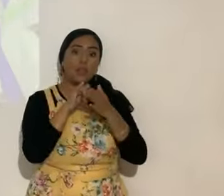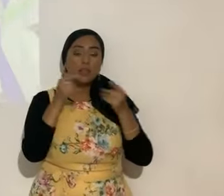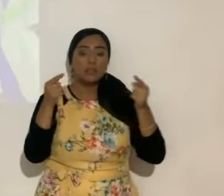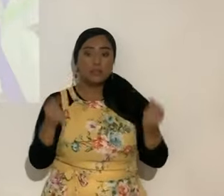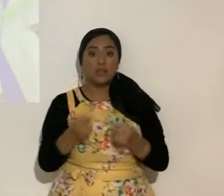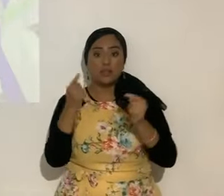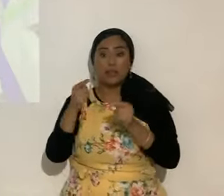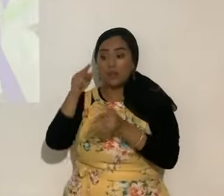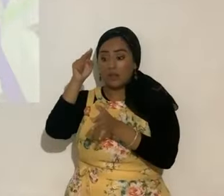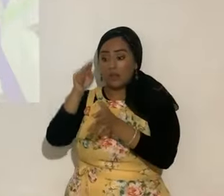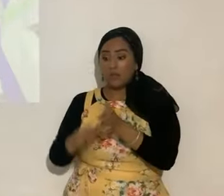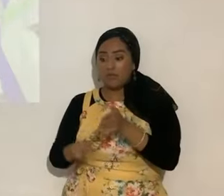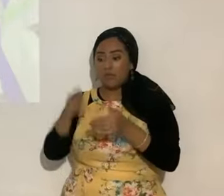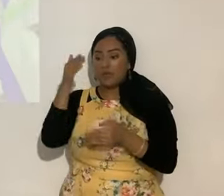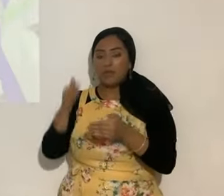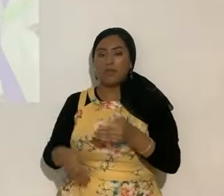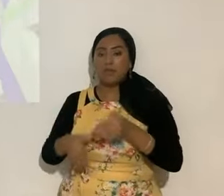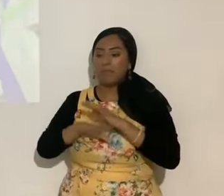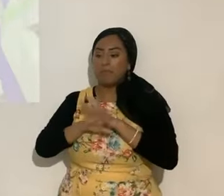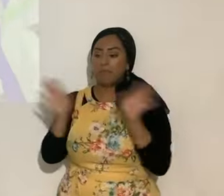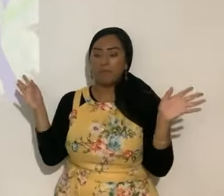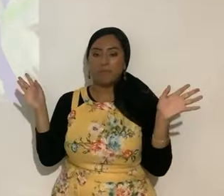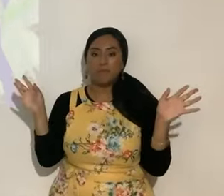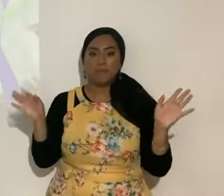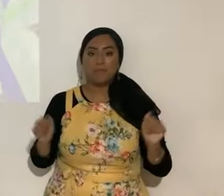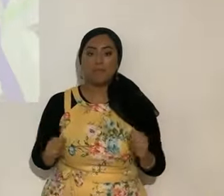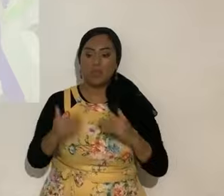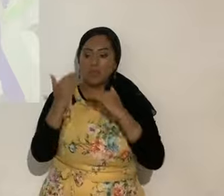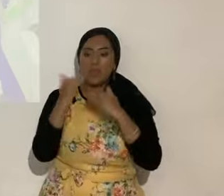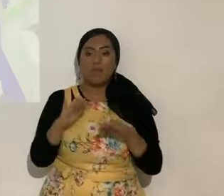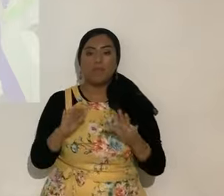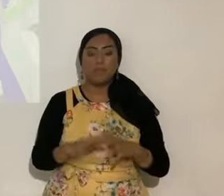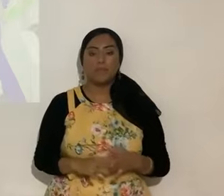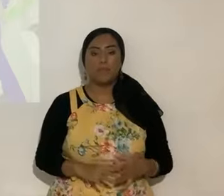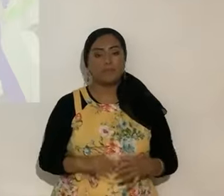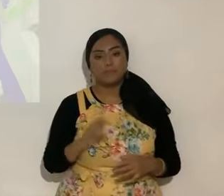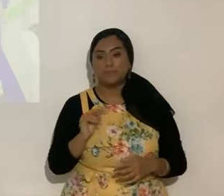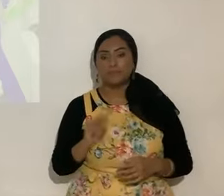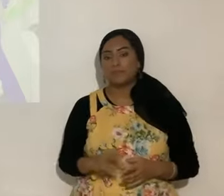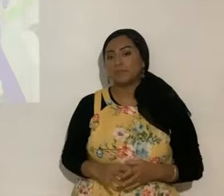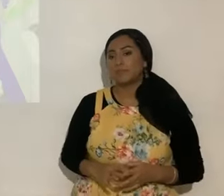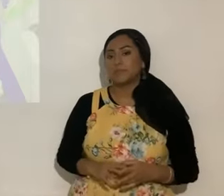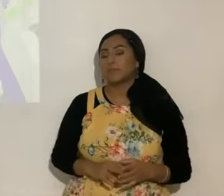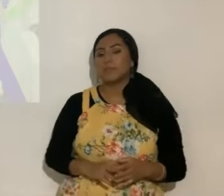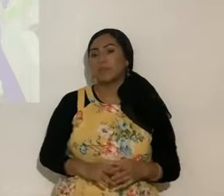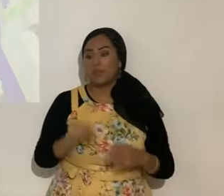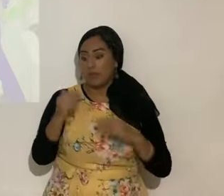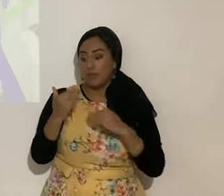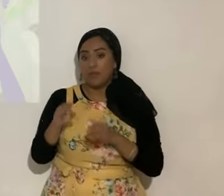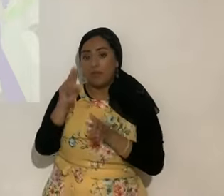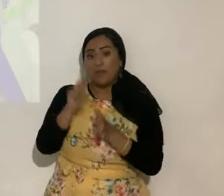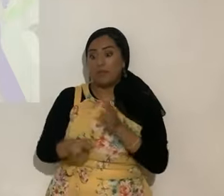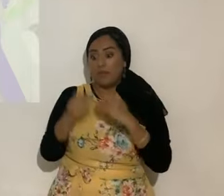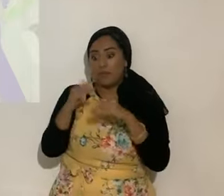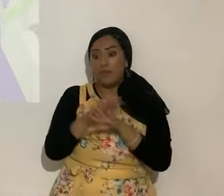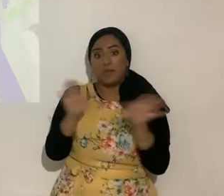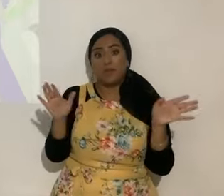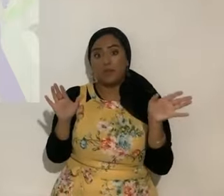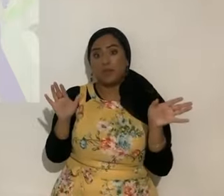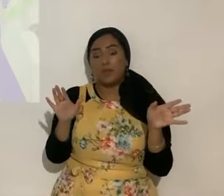o el pecado, acabarán en la tumba, pero no, no, ni la